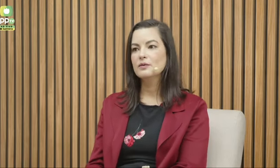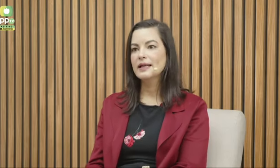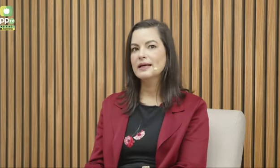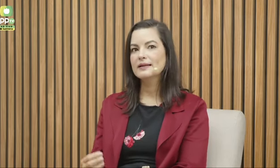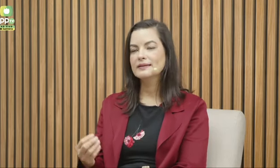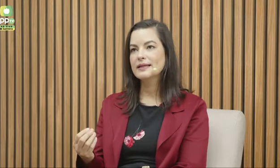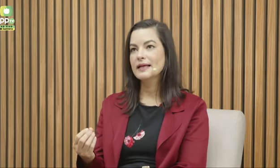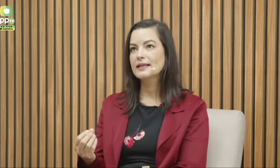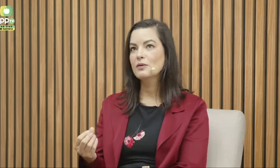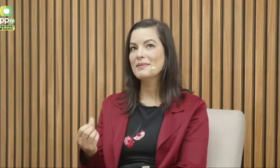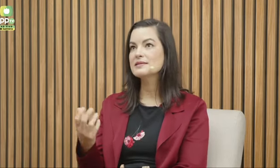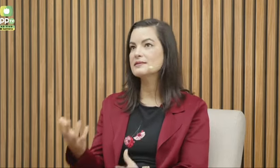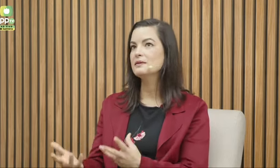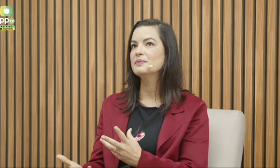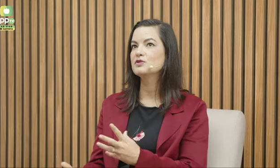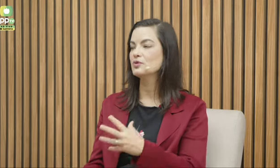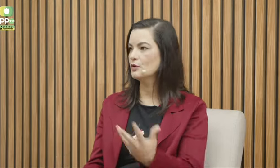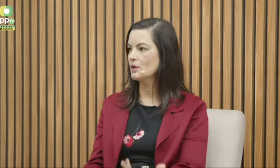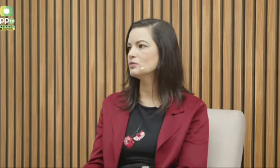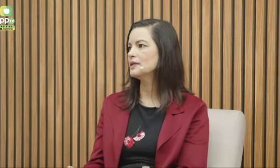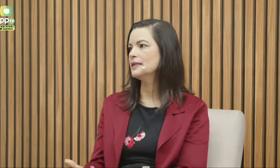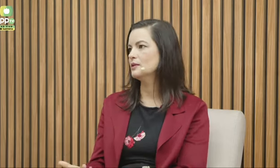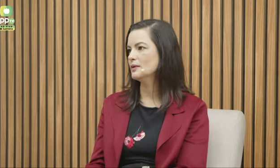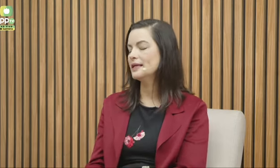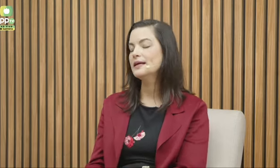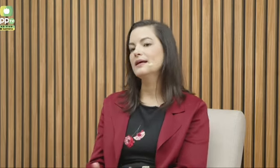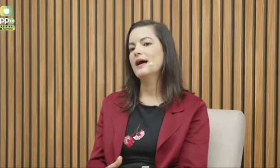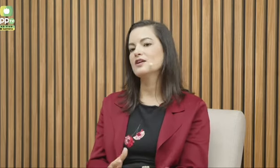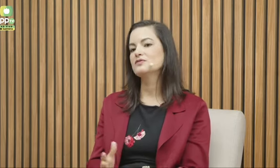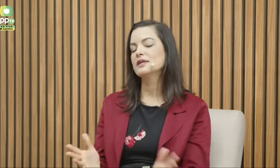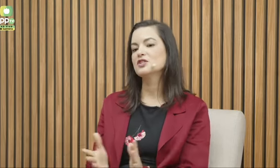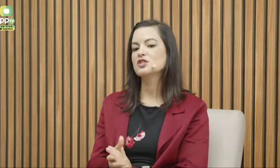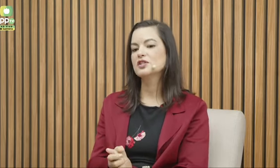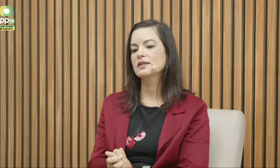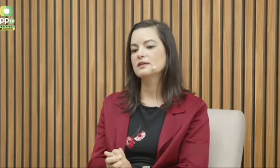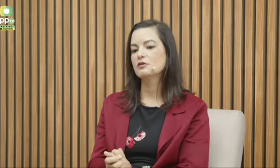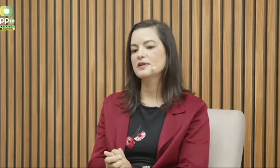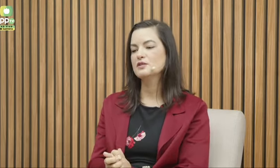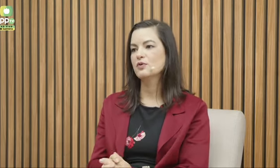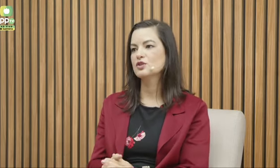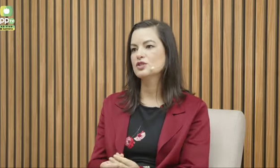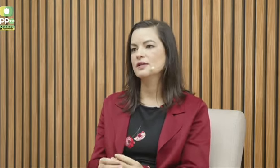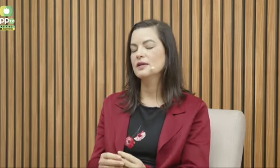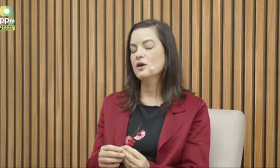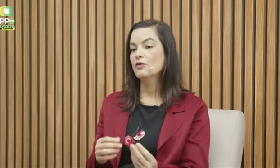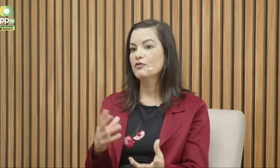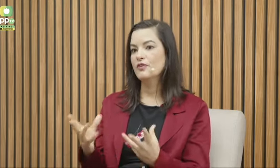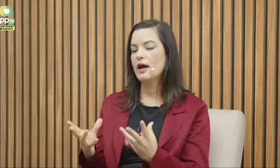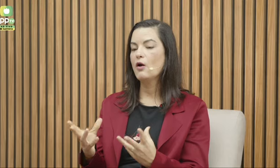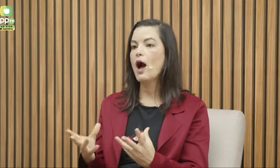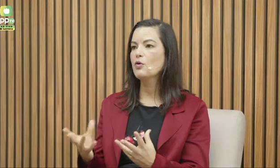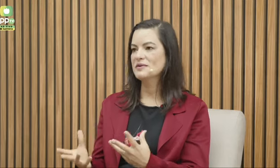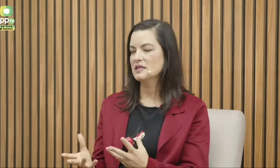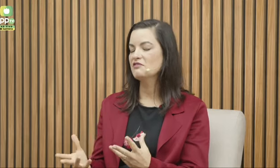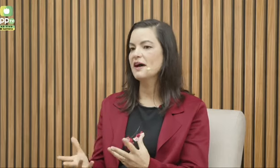Então, ela não é mais simples do que uma outra língua, né? Tem gente que talvez pode, ao observar